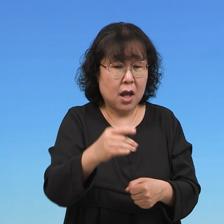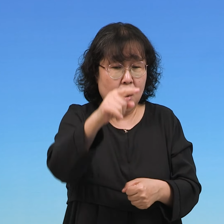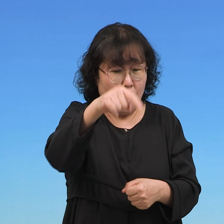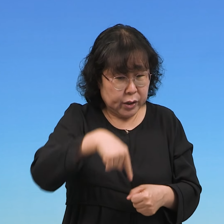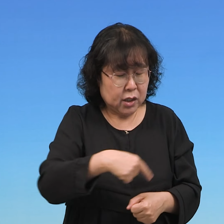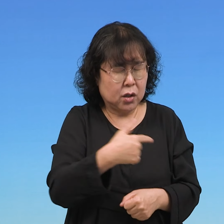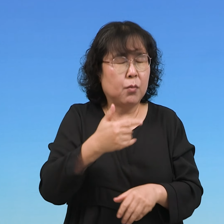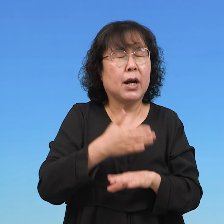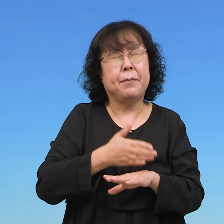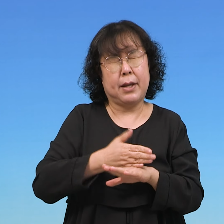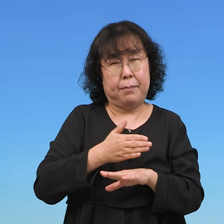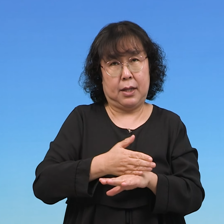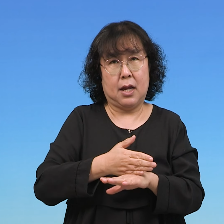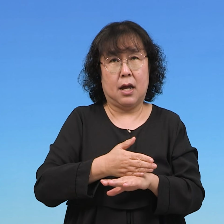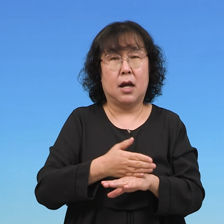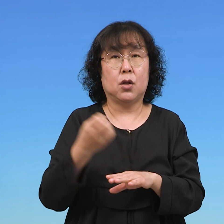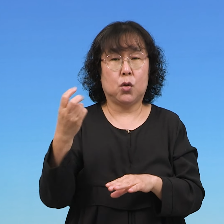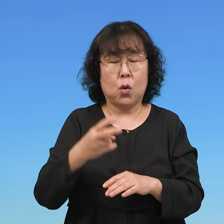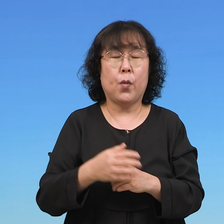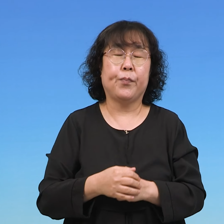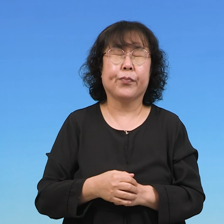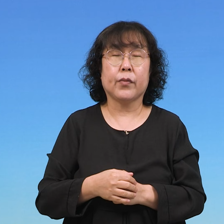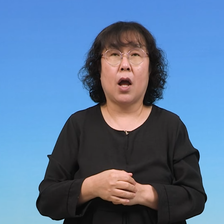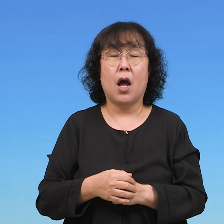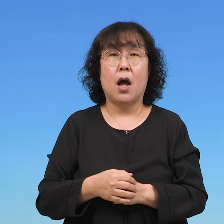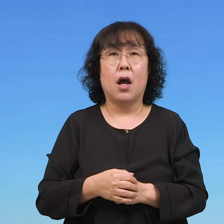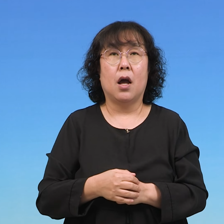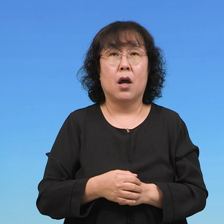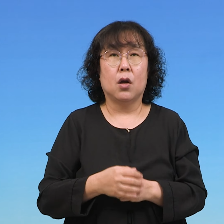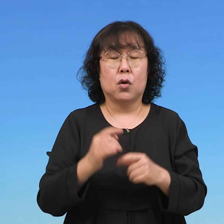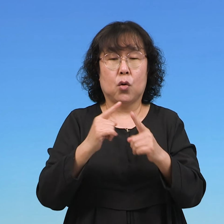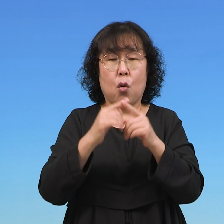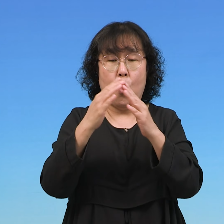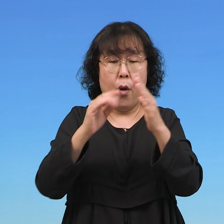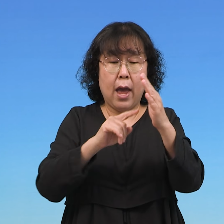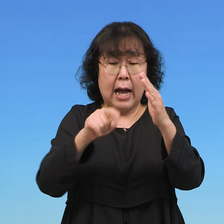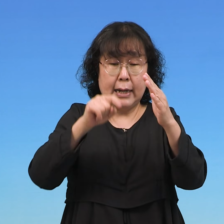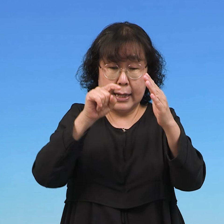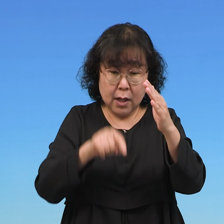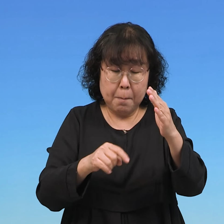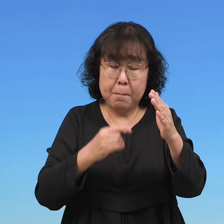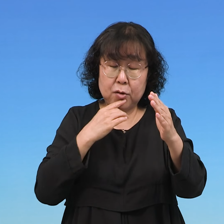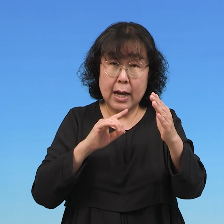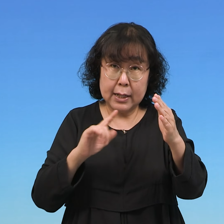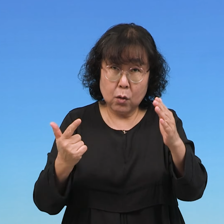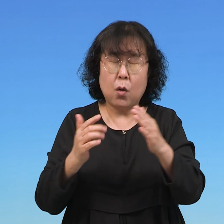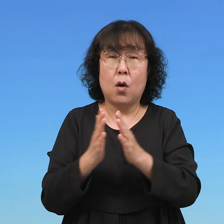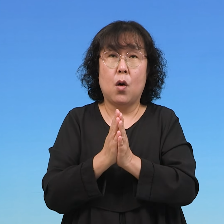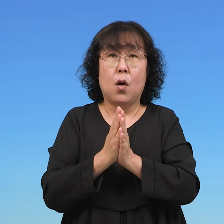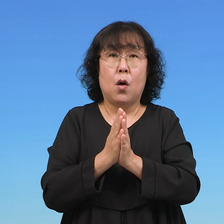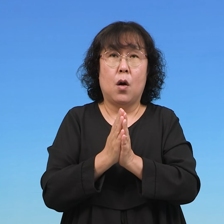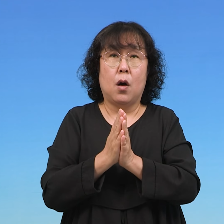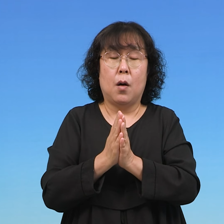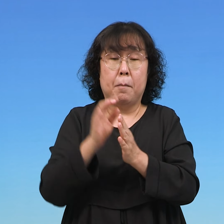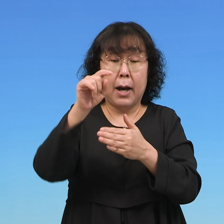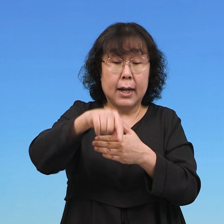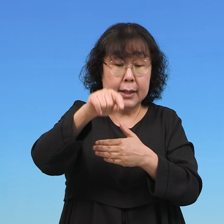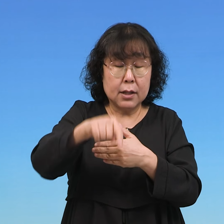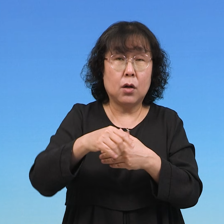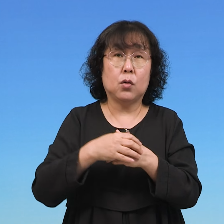너무 감사하고, 정말 이 예배당 안에서뿐만 아니라 바깥의 마당에서도 정말